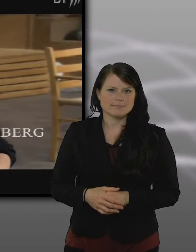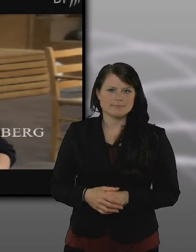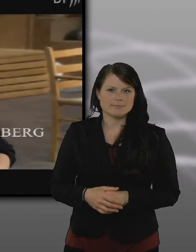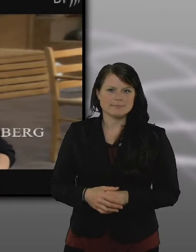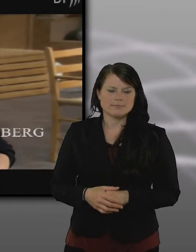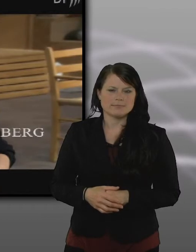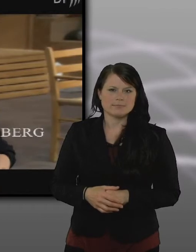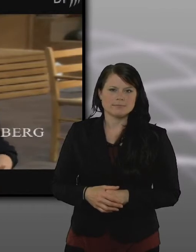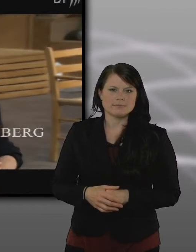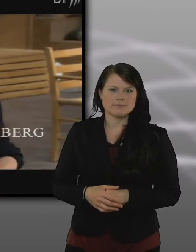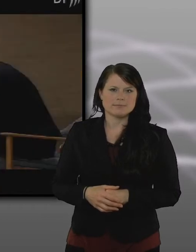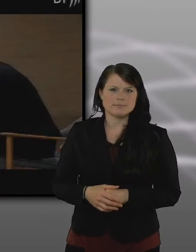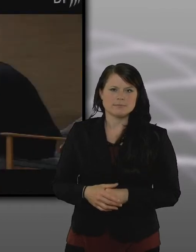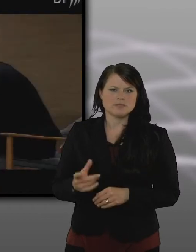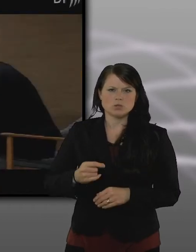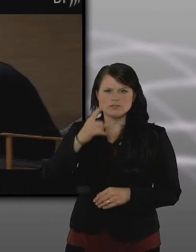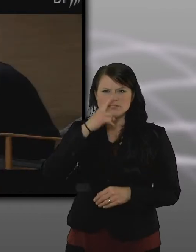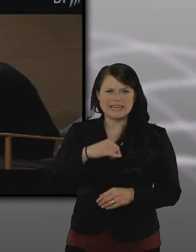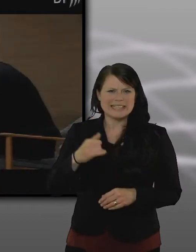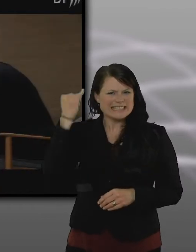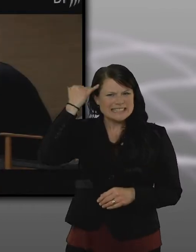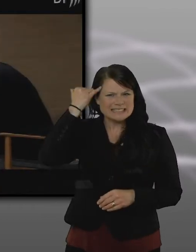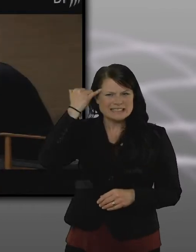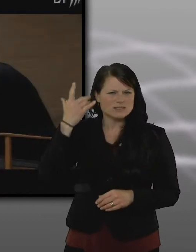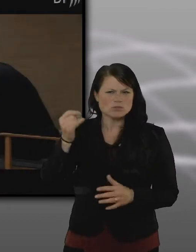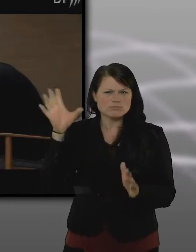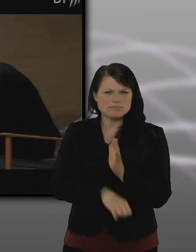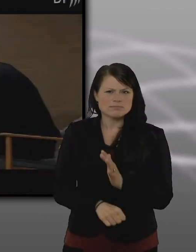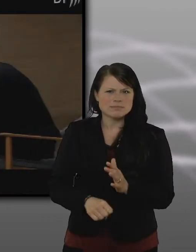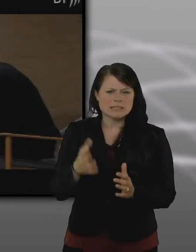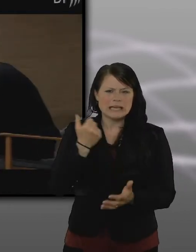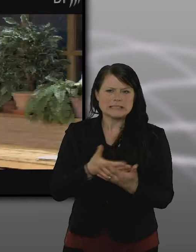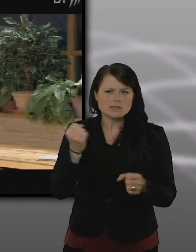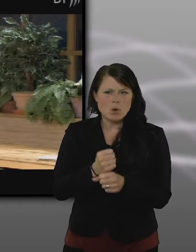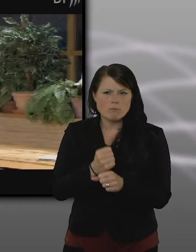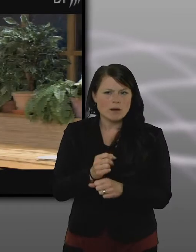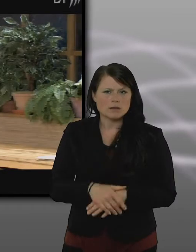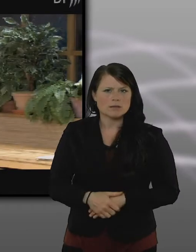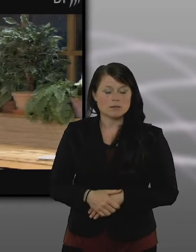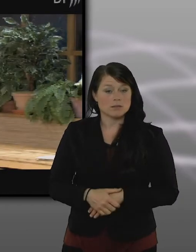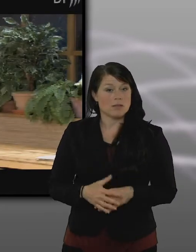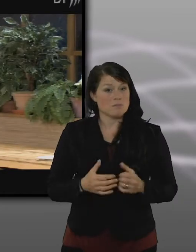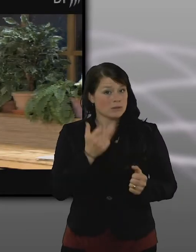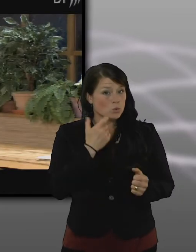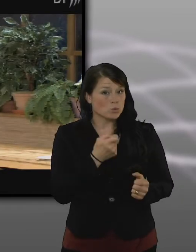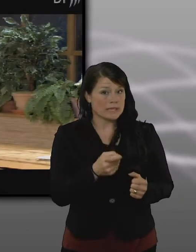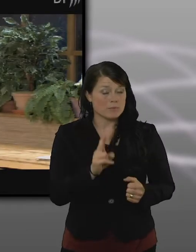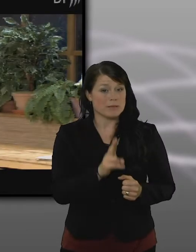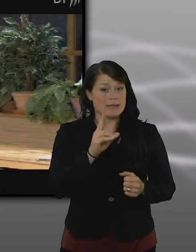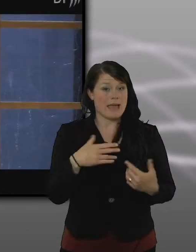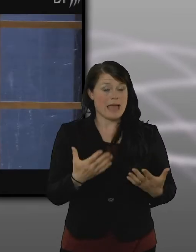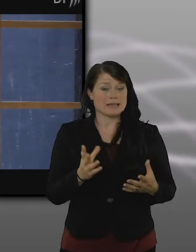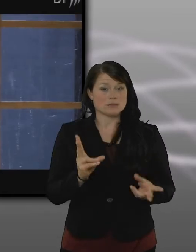mitt huvud. Det är trasigt. Jag kan inte arbeta. Men tror ni verkligen att det är så